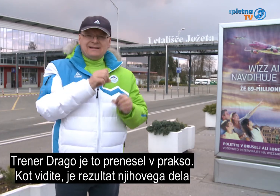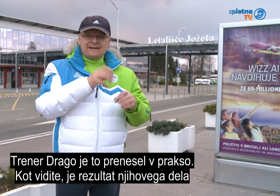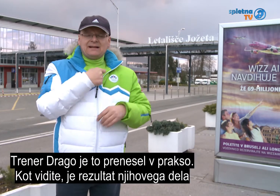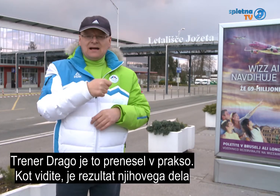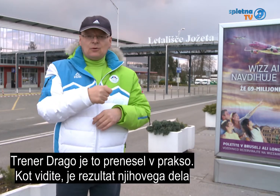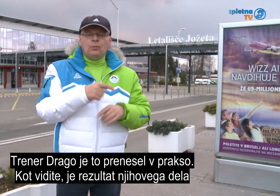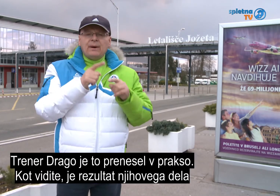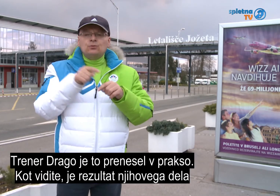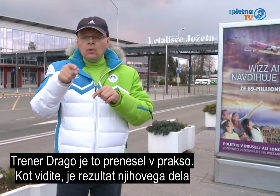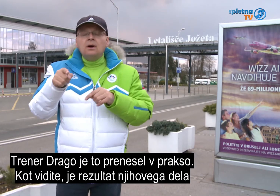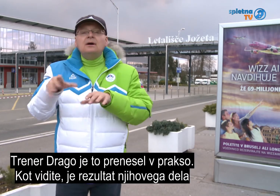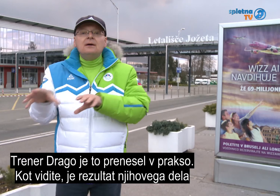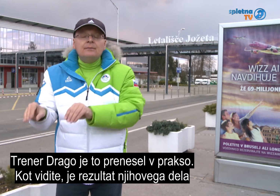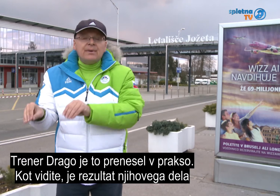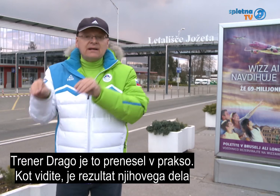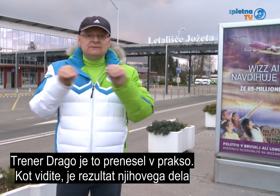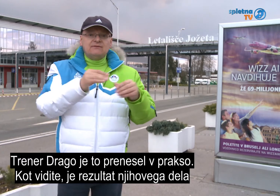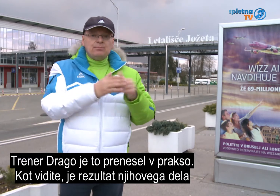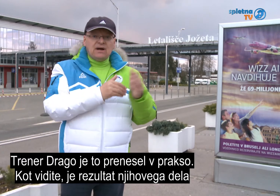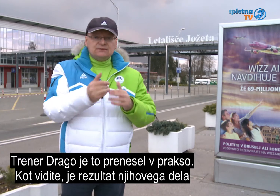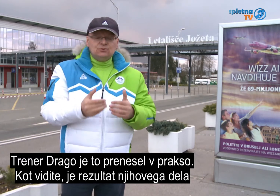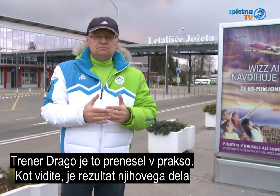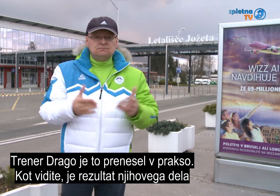tänä trapo pasua panne se pasua